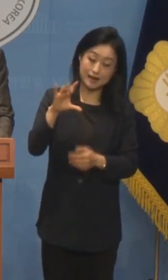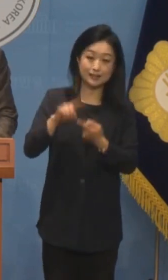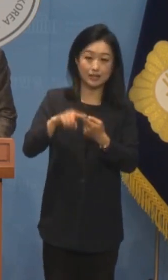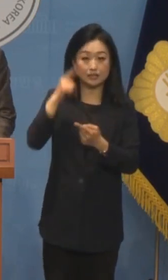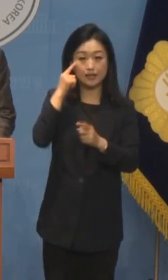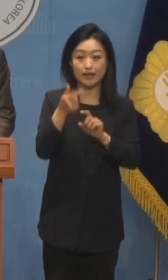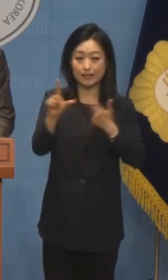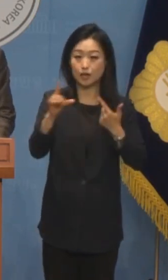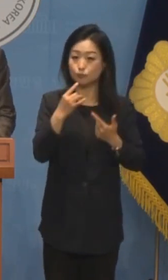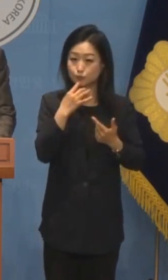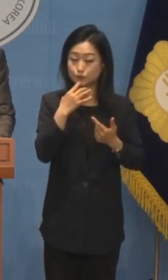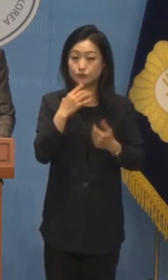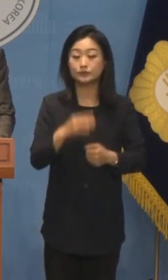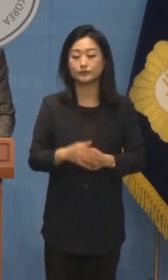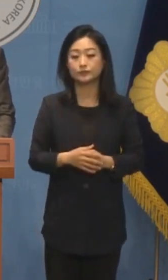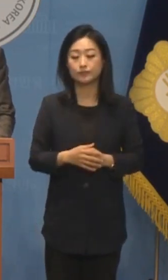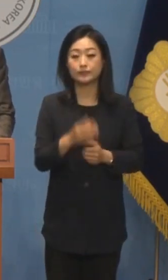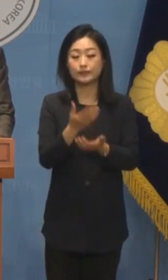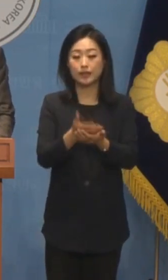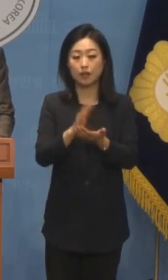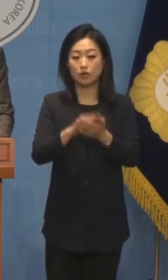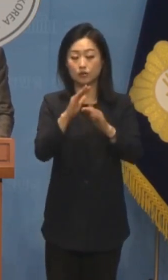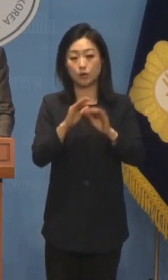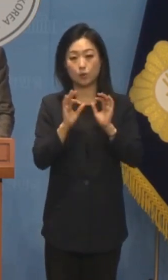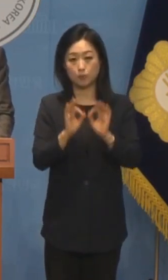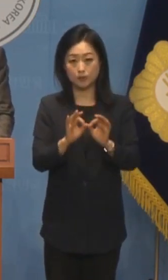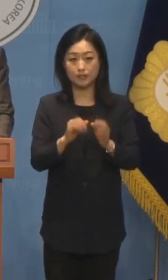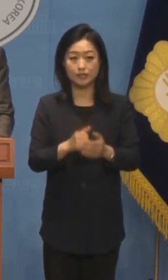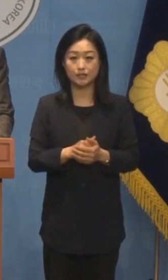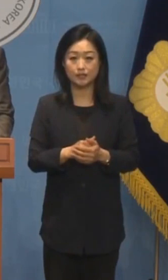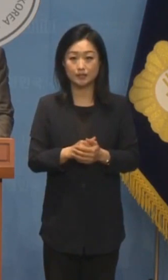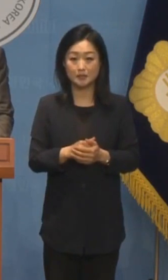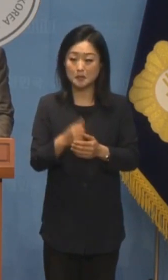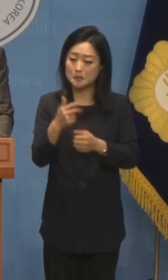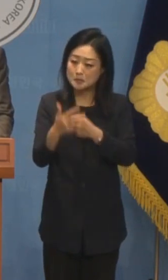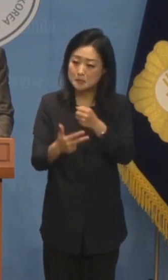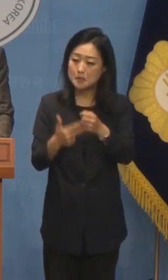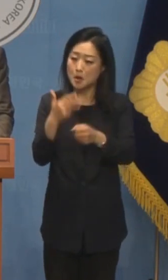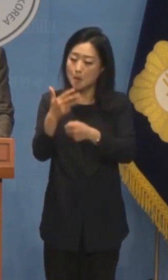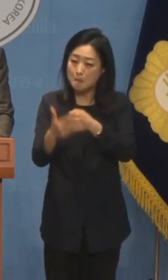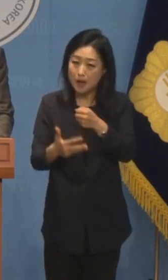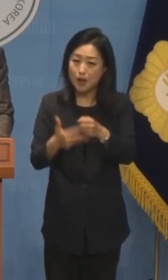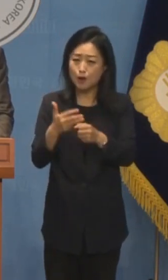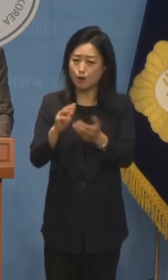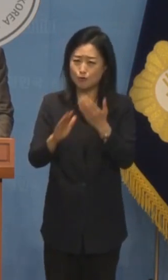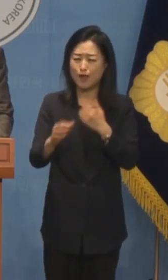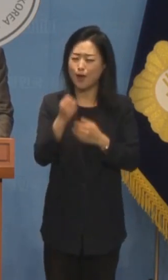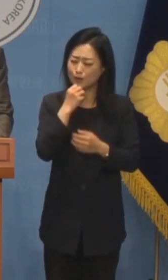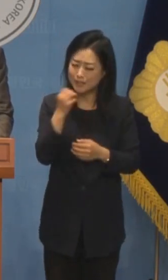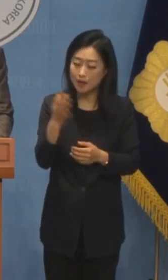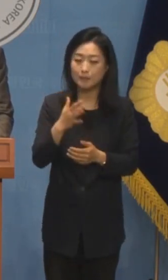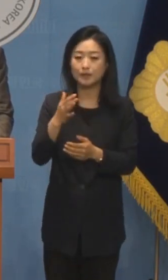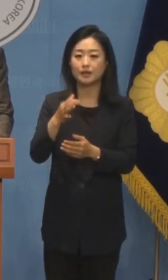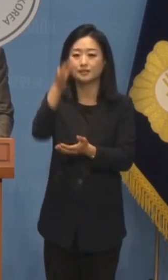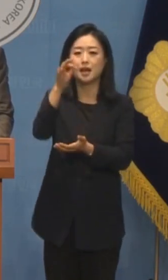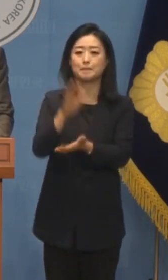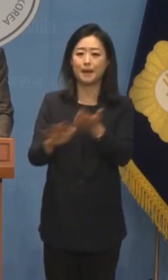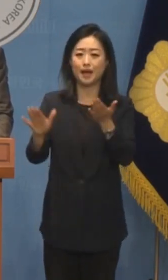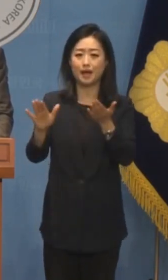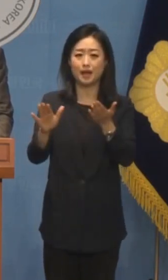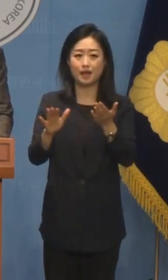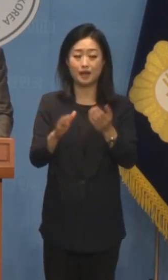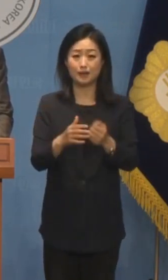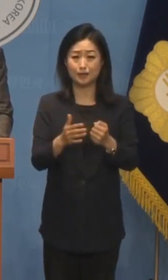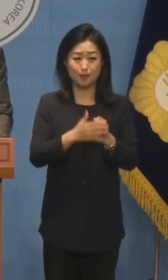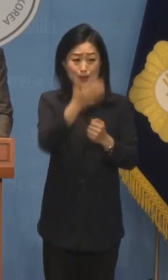뿐입니다. 해당 개혁안들은 국민연금 고갈 시기를 겨우 7, 8년 늦출 뿐이라서 청년들은 결국 몇 천만 원 더 뜯기기만